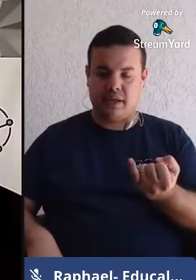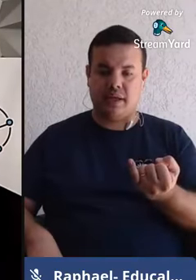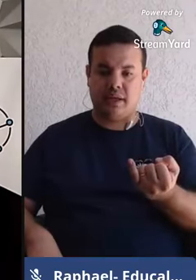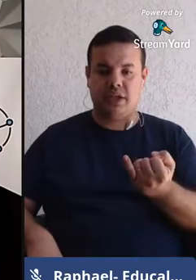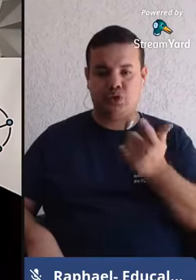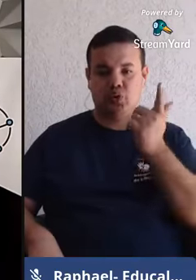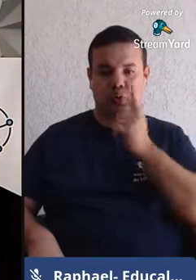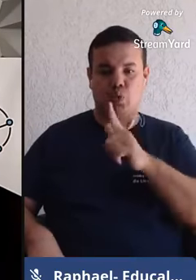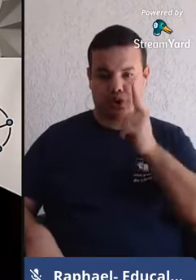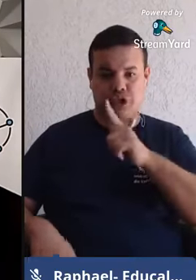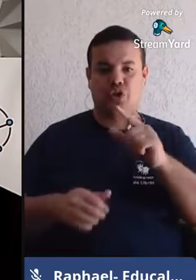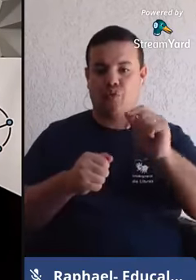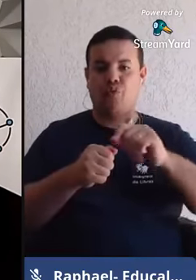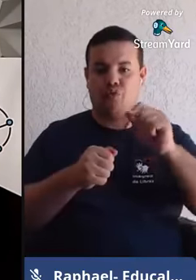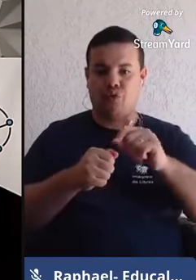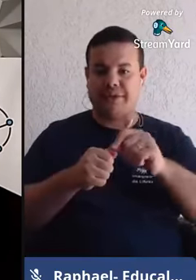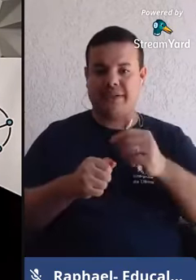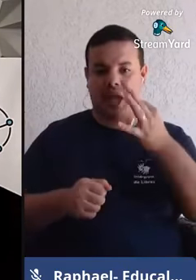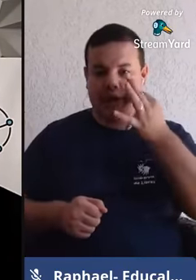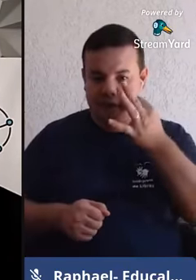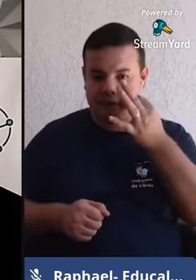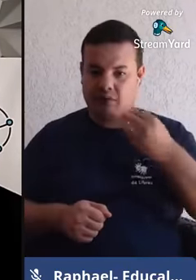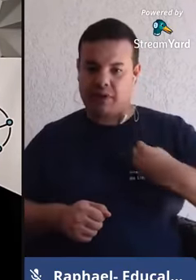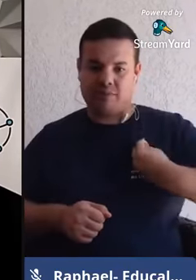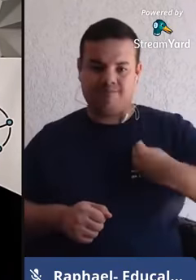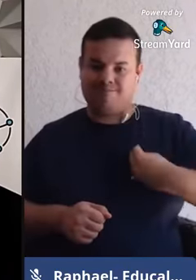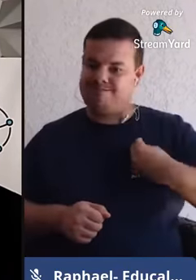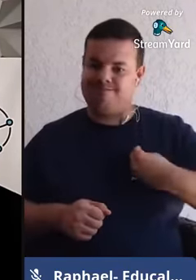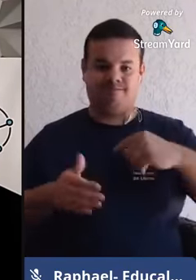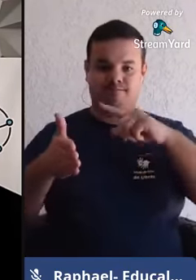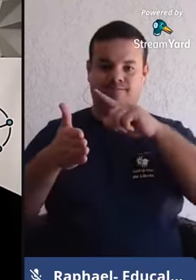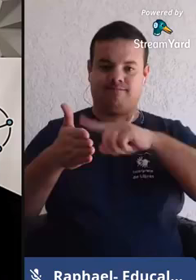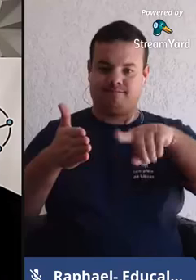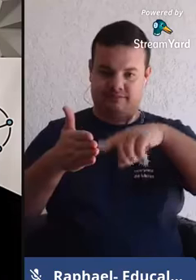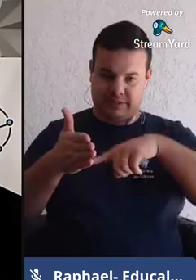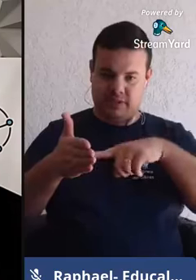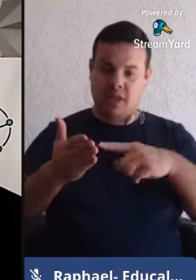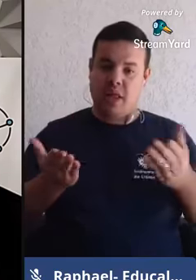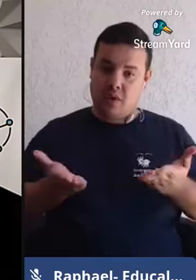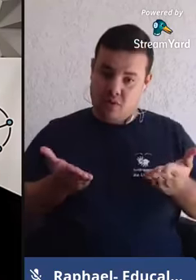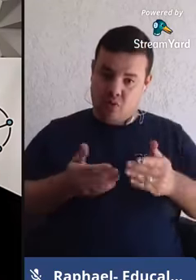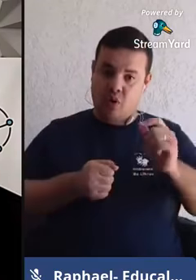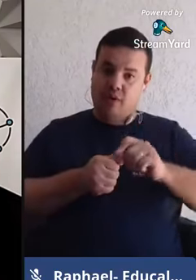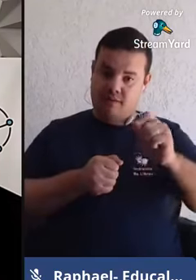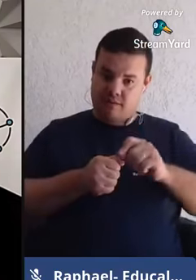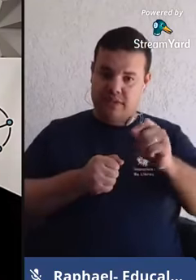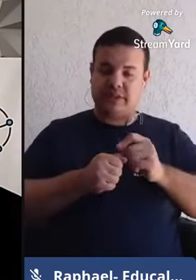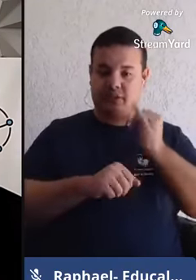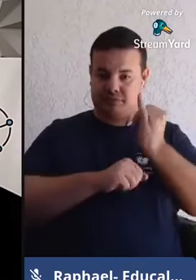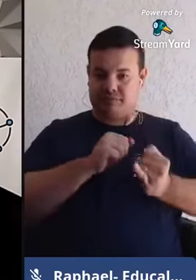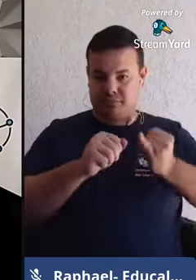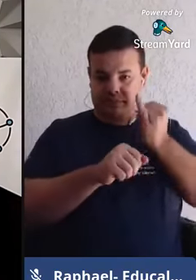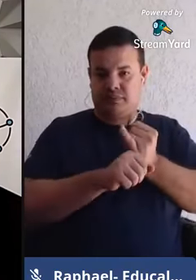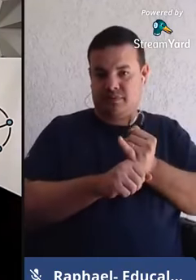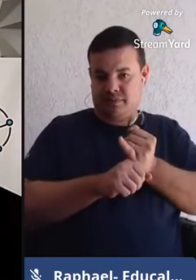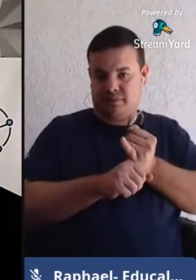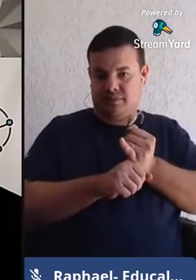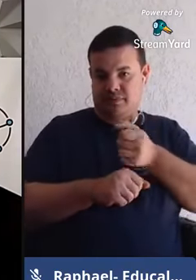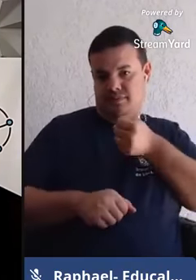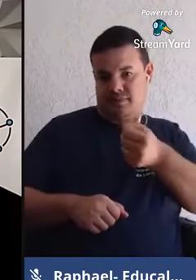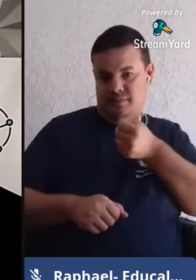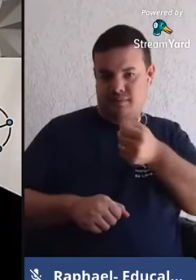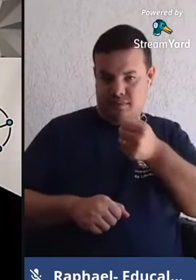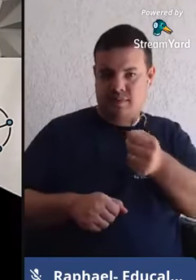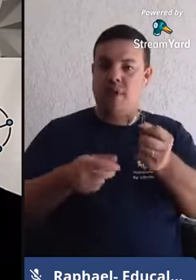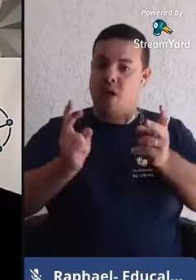o evento presencial, a gente está fazendo esses eventos virtuais, para quê? Para estar